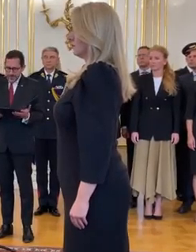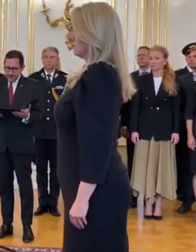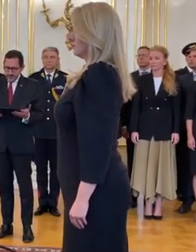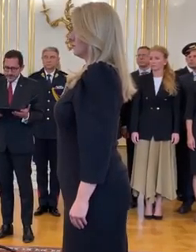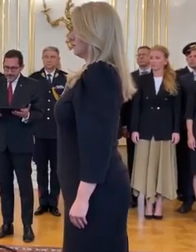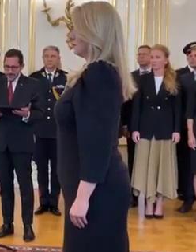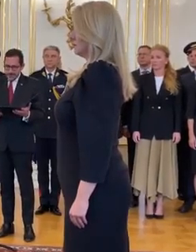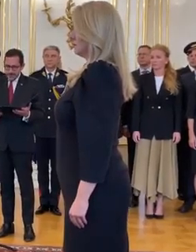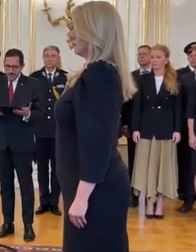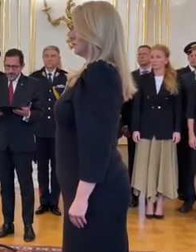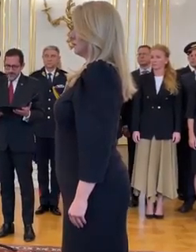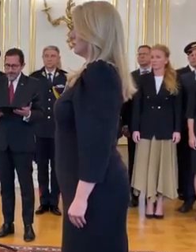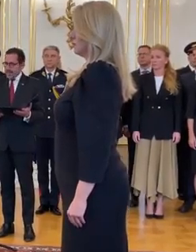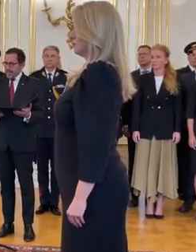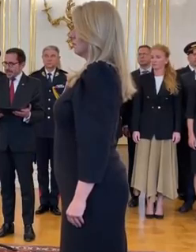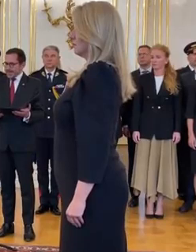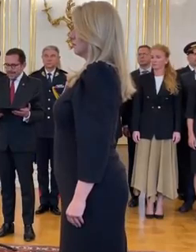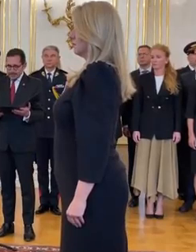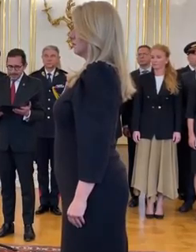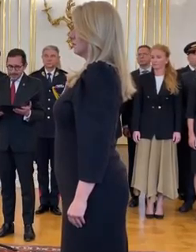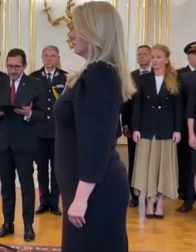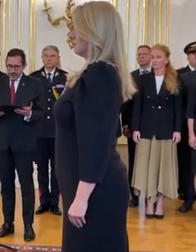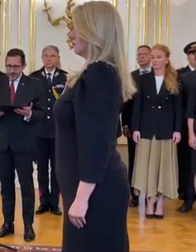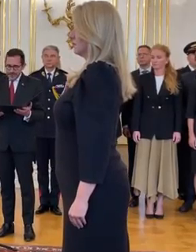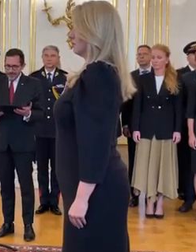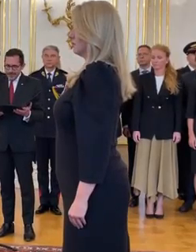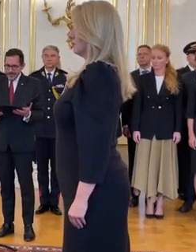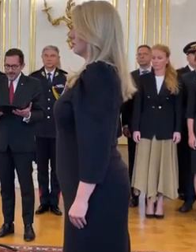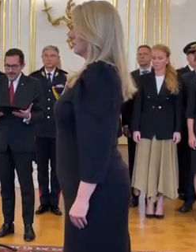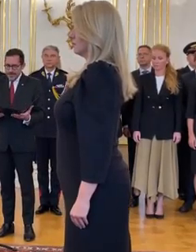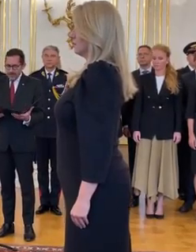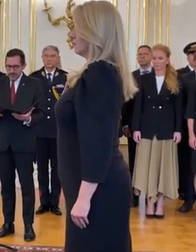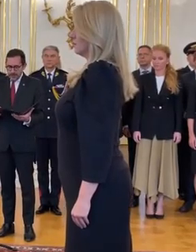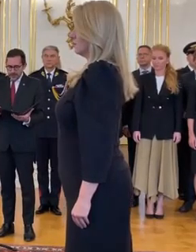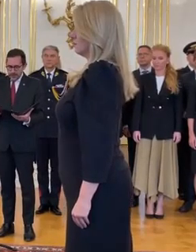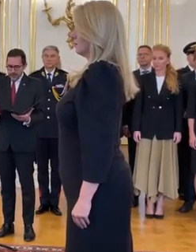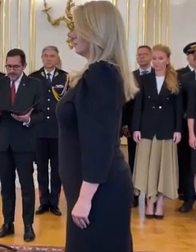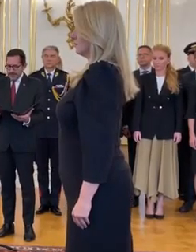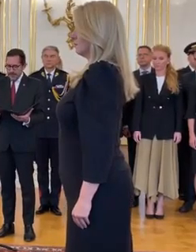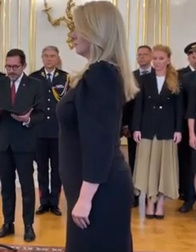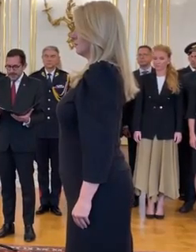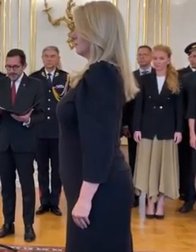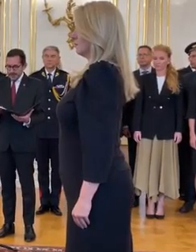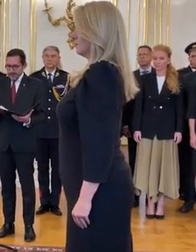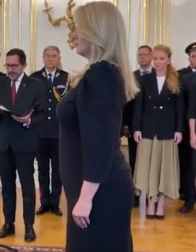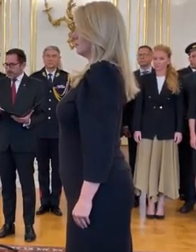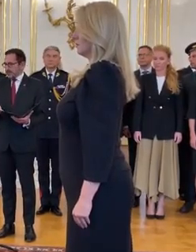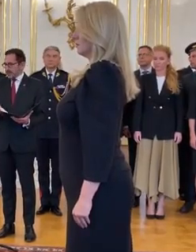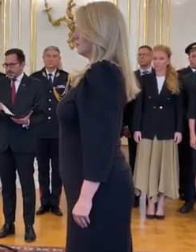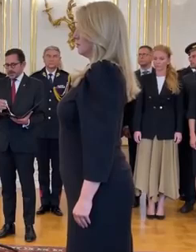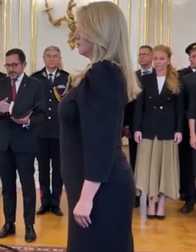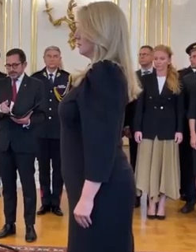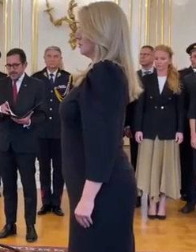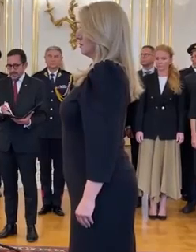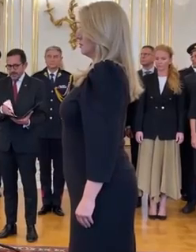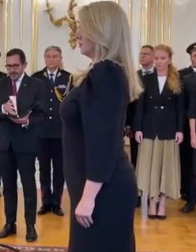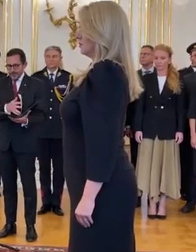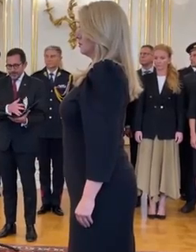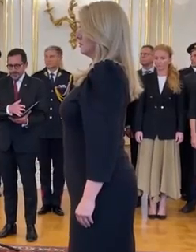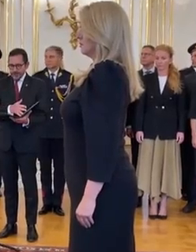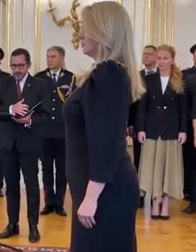predsedu vlády vymenúva Viliama Karasa za člena vlády a poveruje ho riadením Ministerstva spravodlivosti